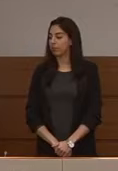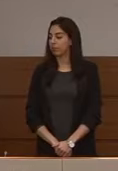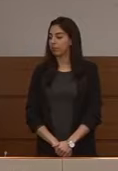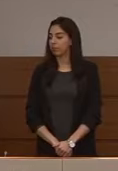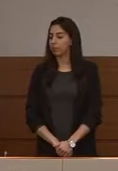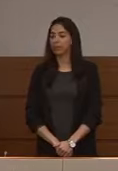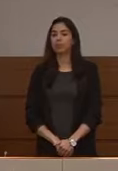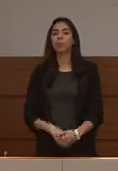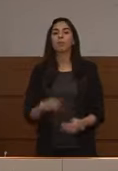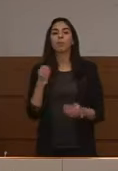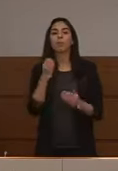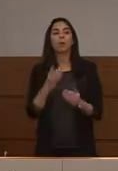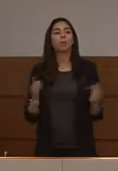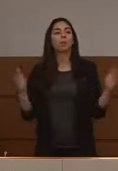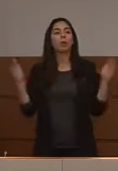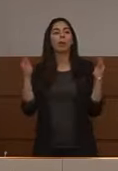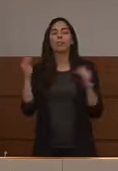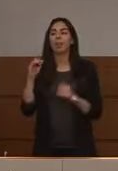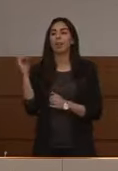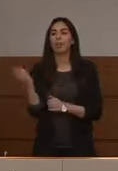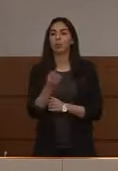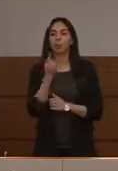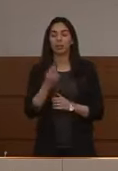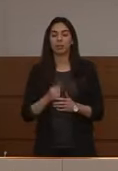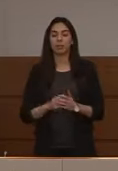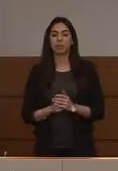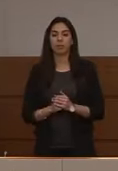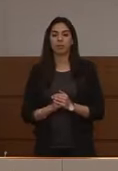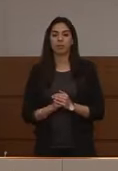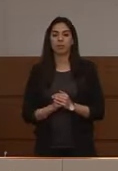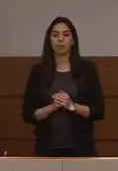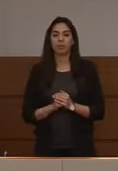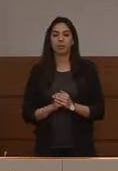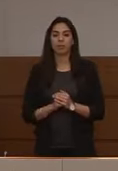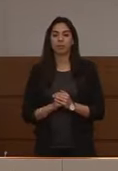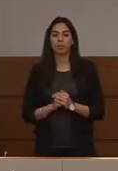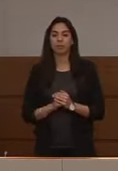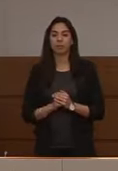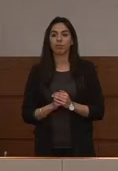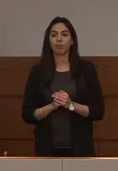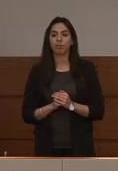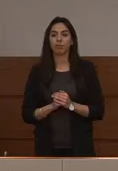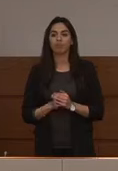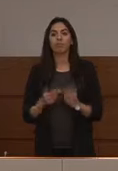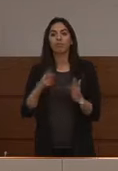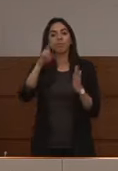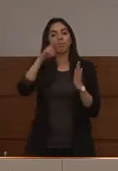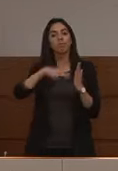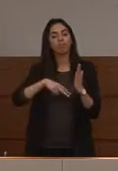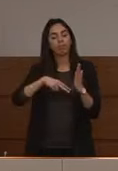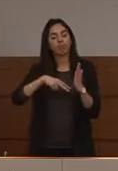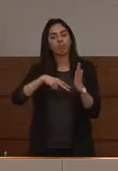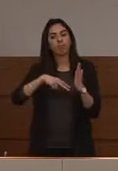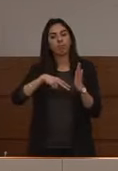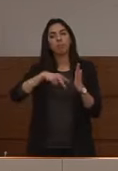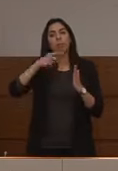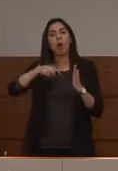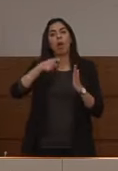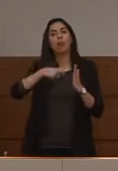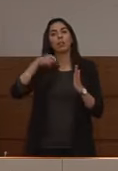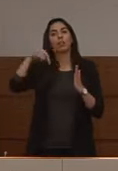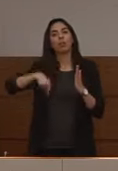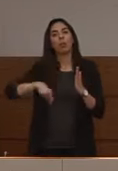buonasera buonasera a tutti diamo lettura del bollettino di